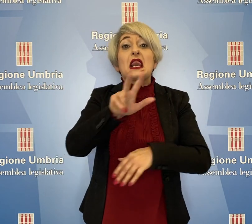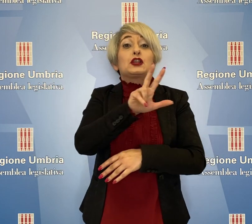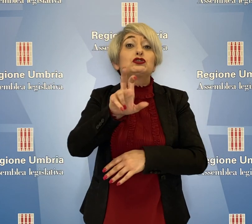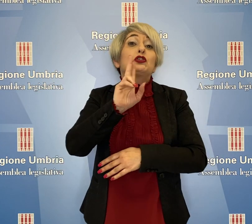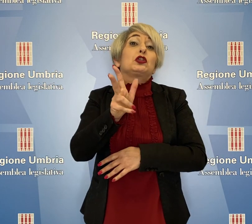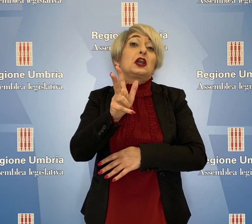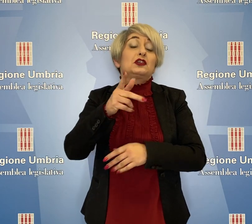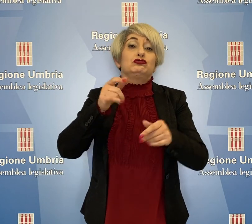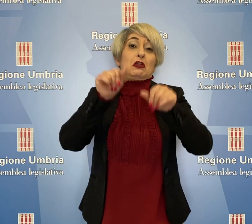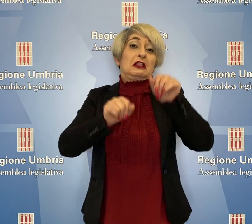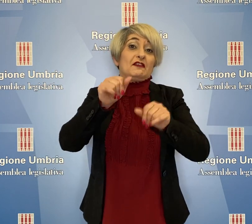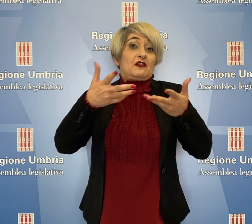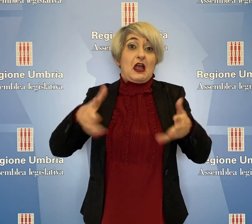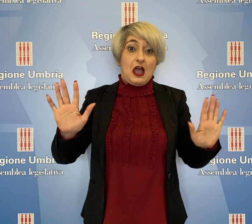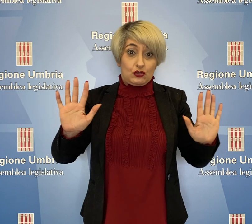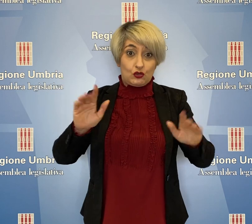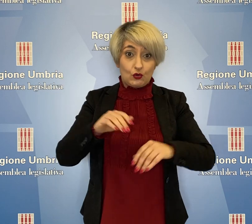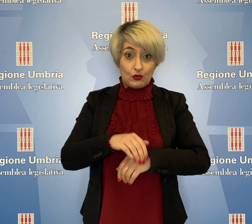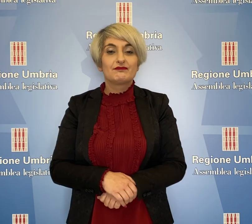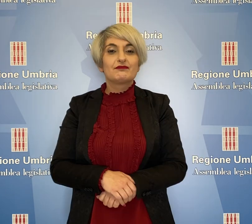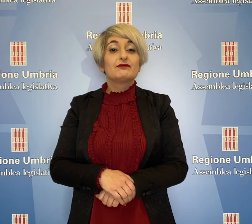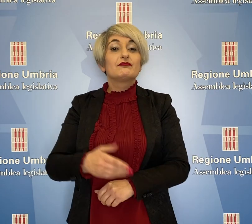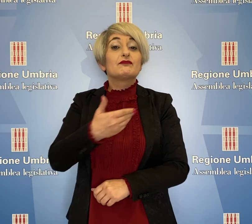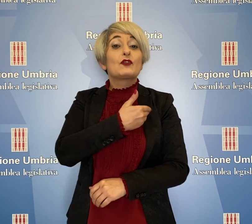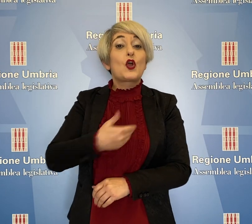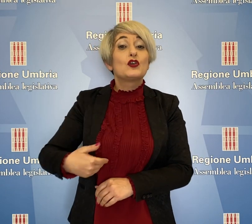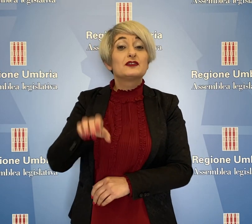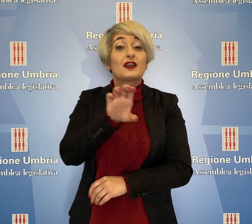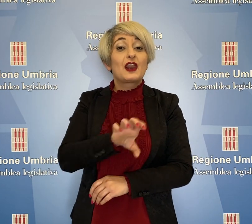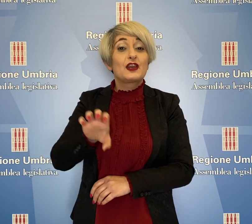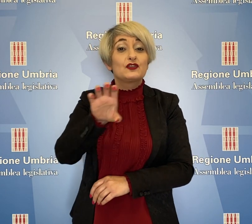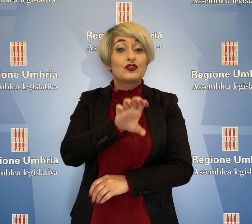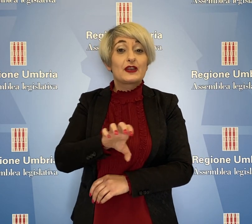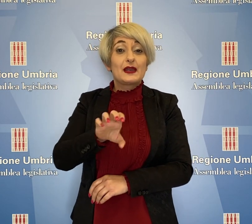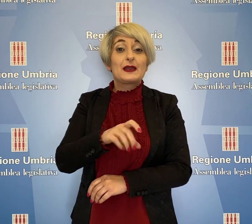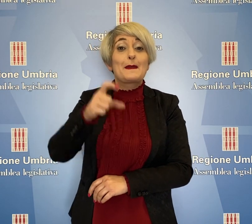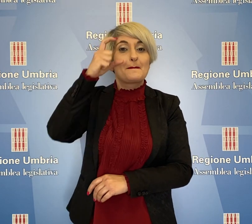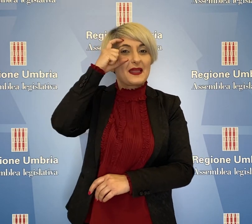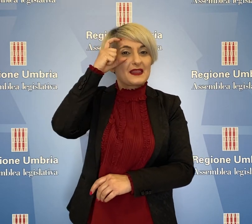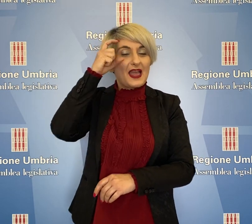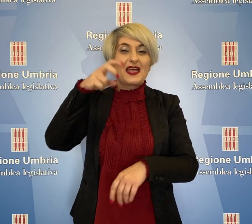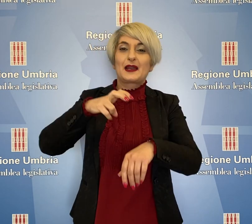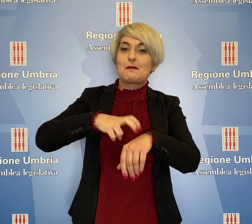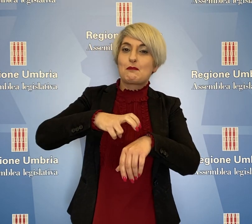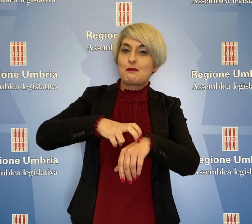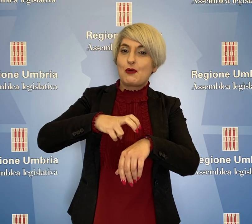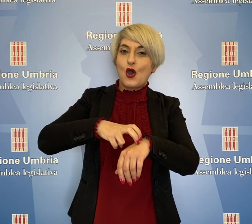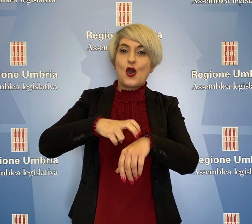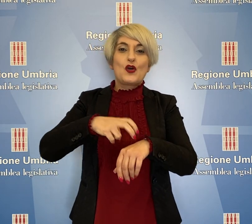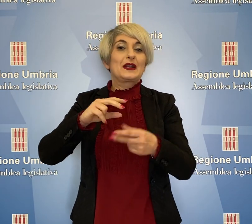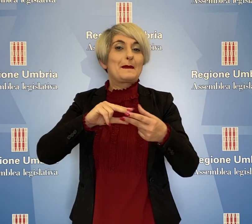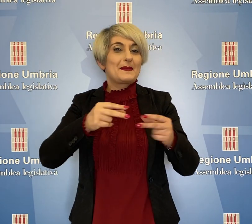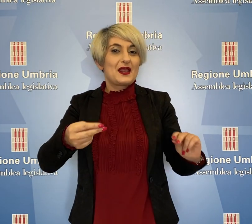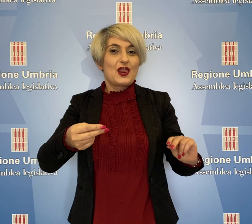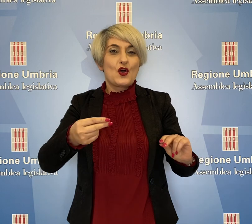313 interventi i consiglieri regionali michele bettarelli tommaso bori simona meloni fabio